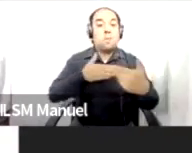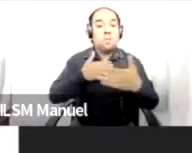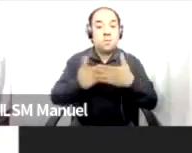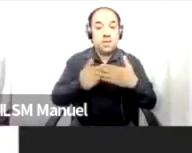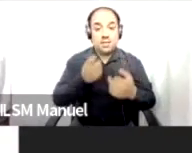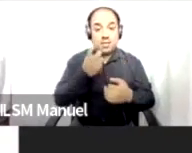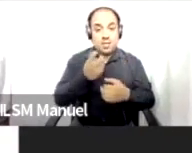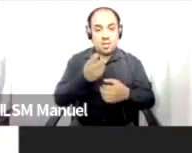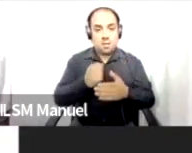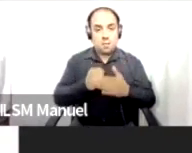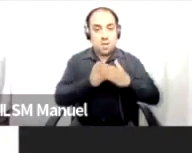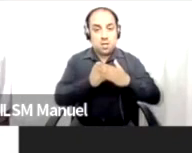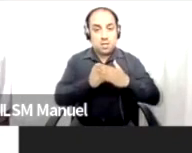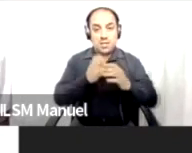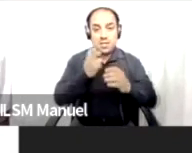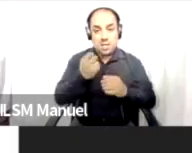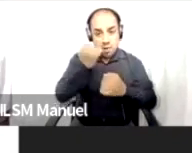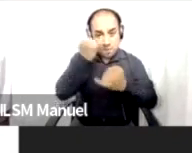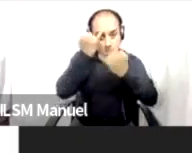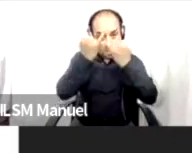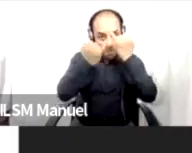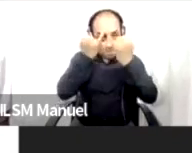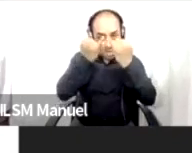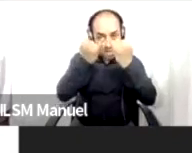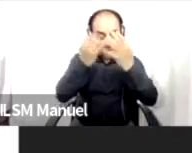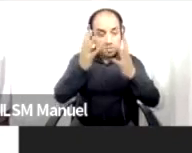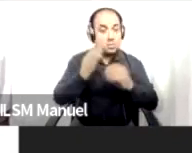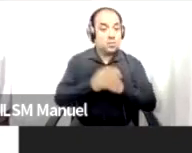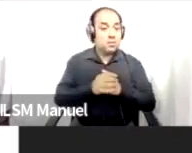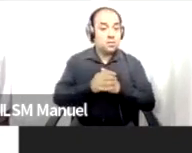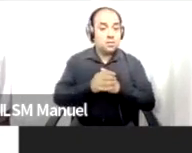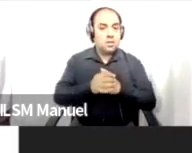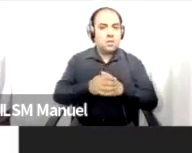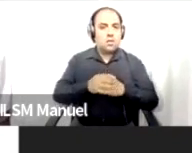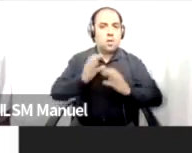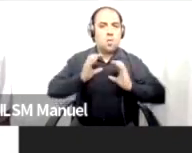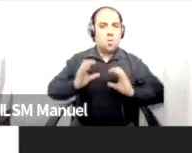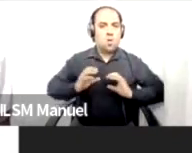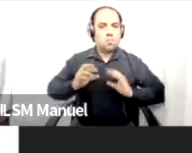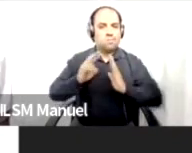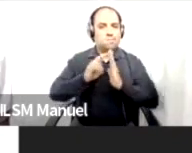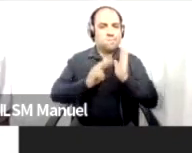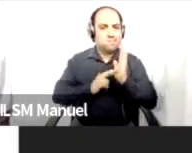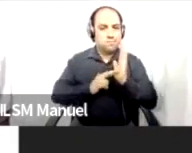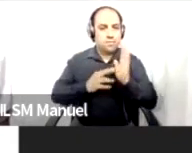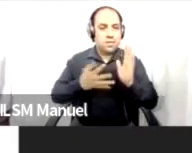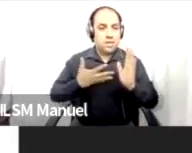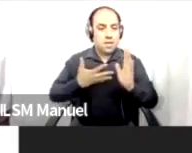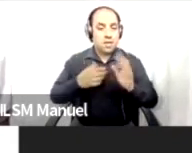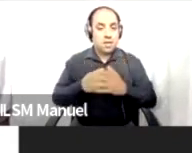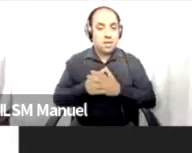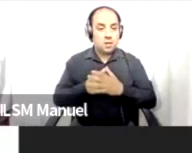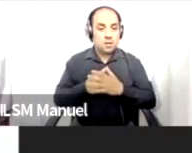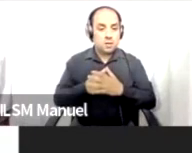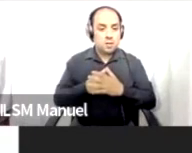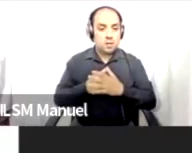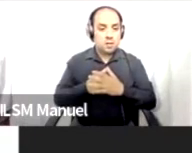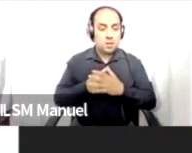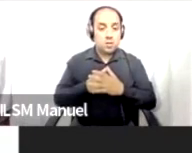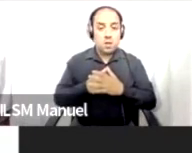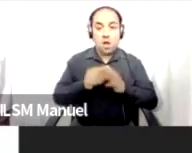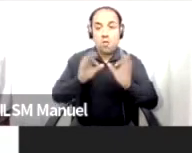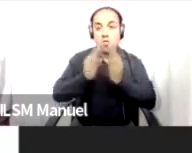idea de cuerpo normativo, pero no ya no pensándolo desde una completud, desde la integridad corporal